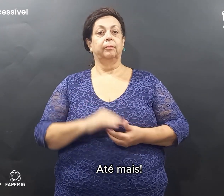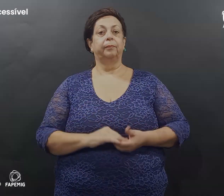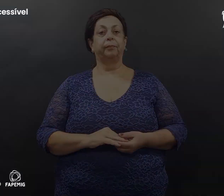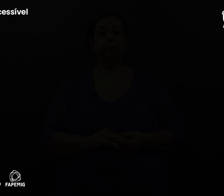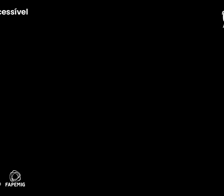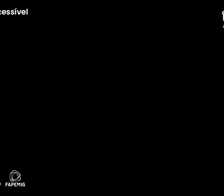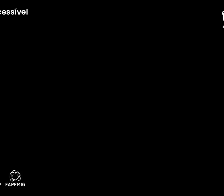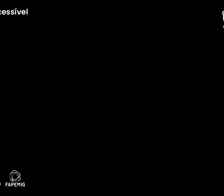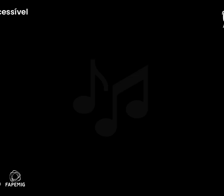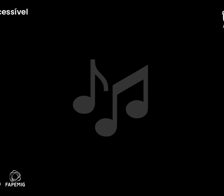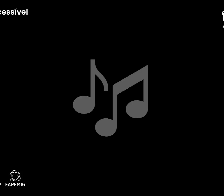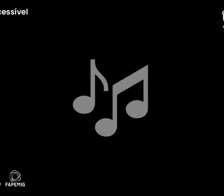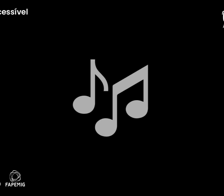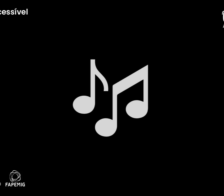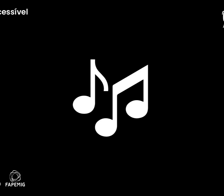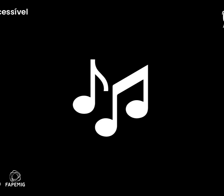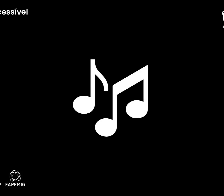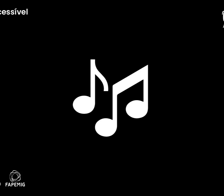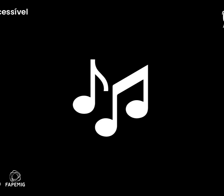mais!